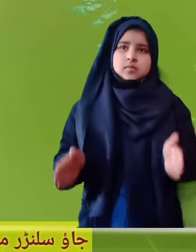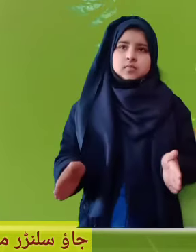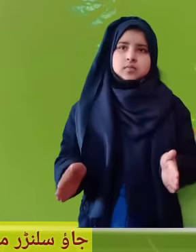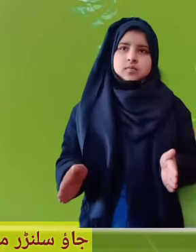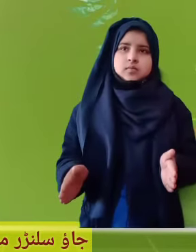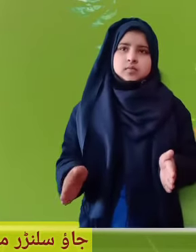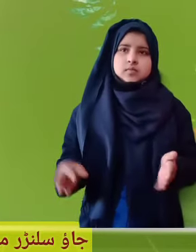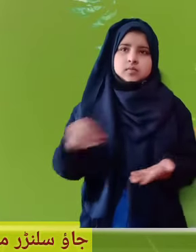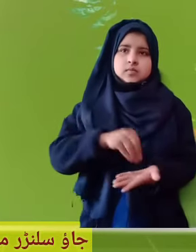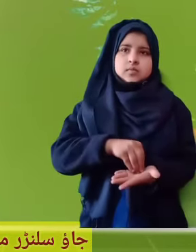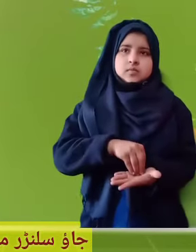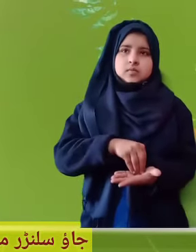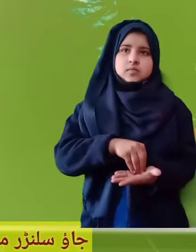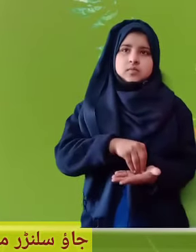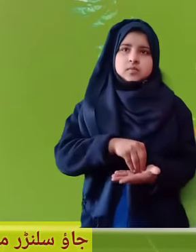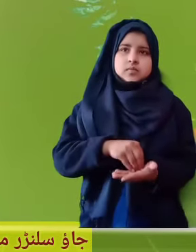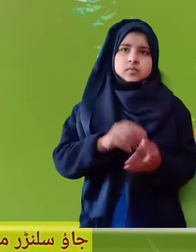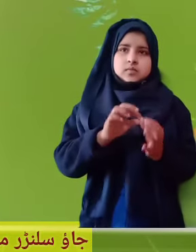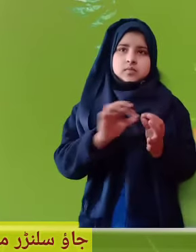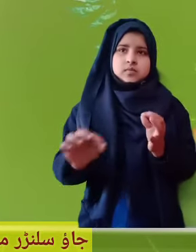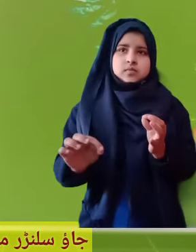सिलेंडर में